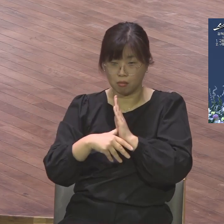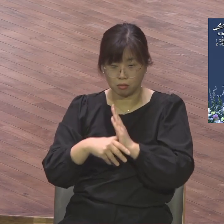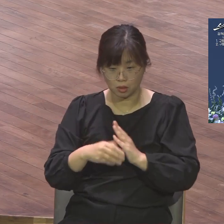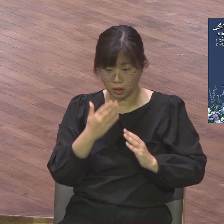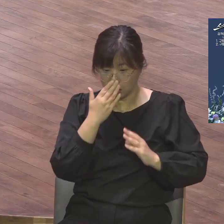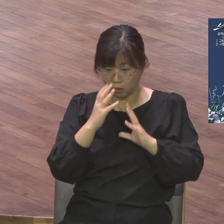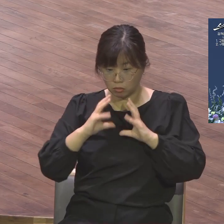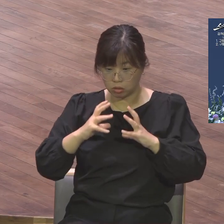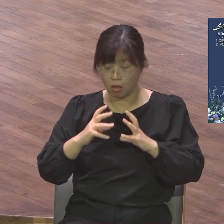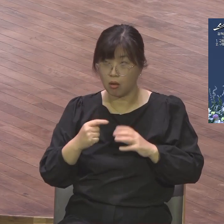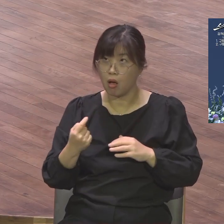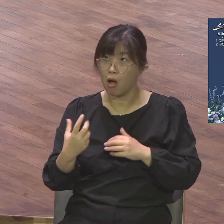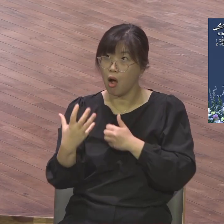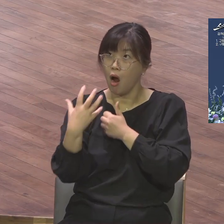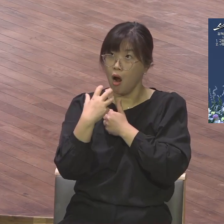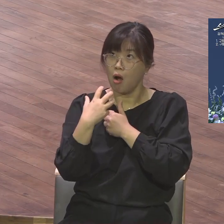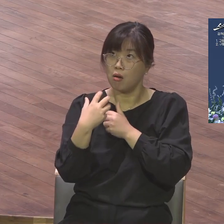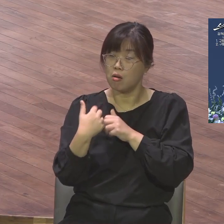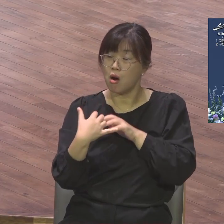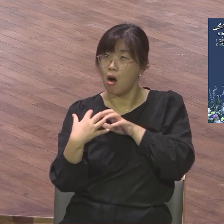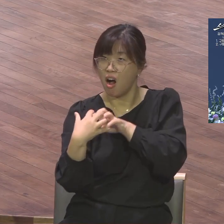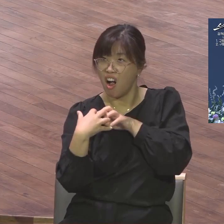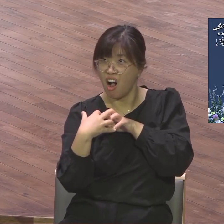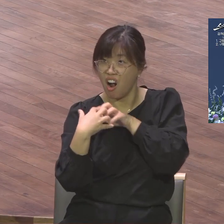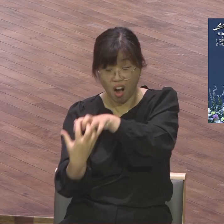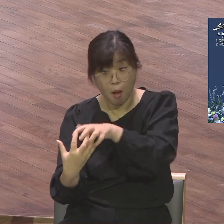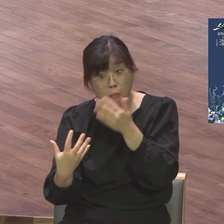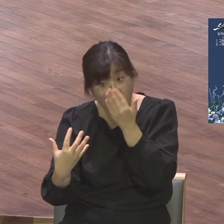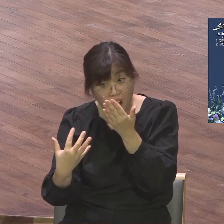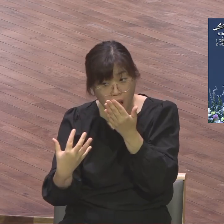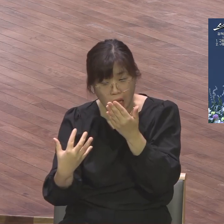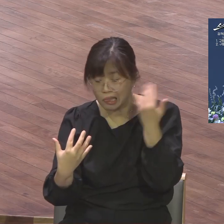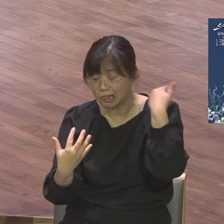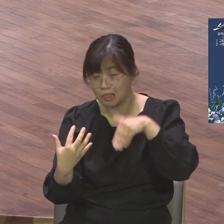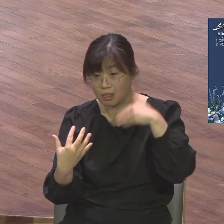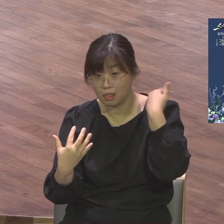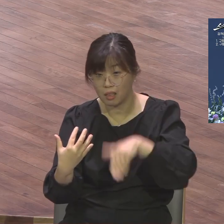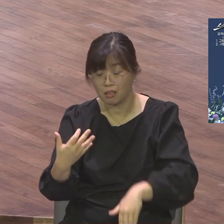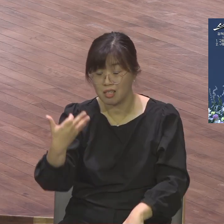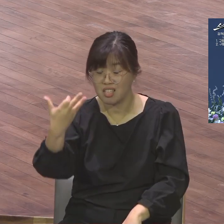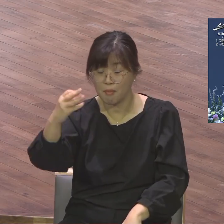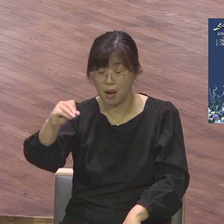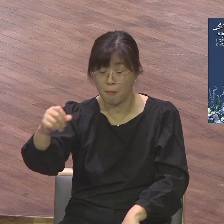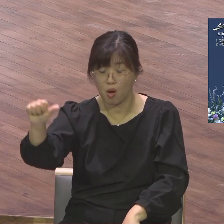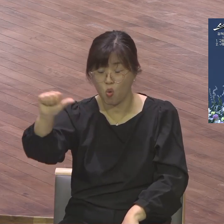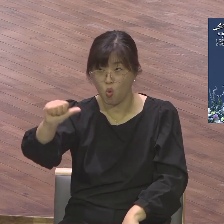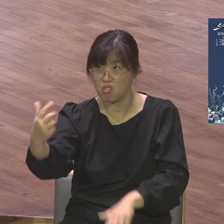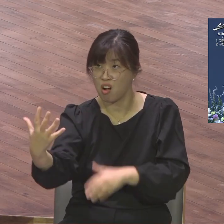5천 연합군이 쳐들어오는데 그때 하나님께서 놀라운 일을 행하십니다.